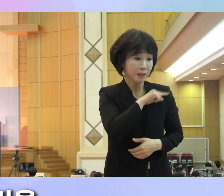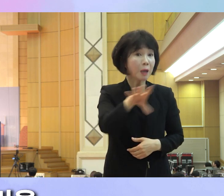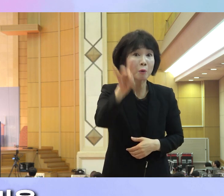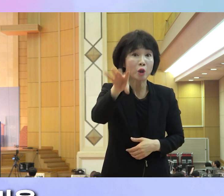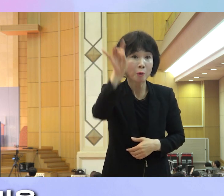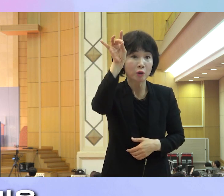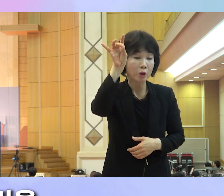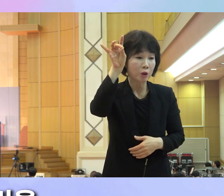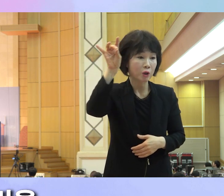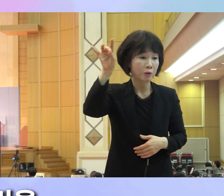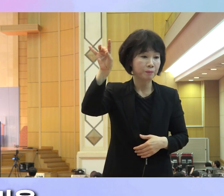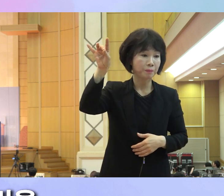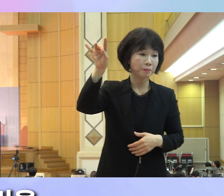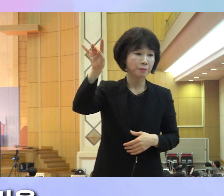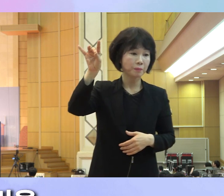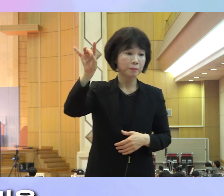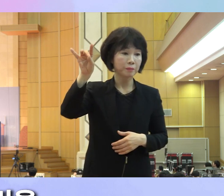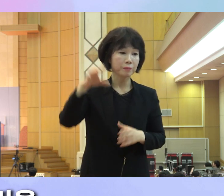먼저